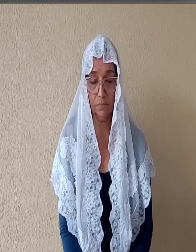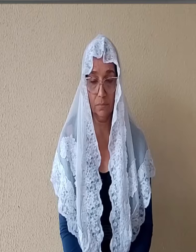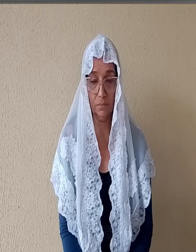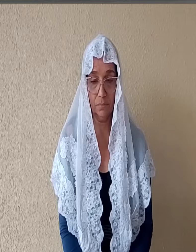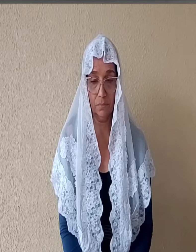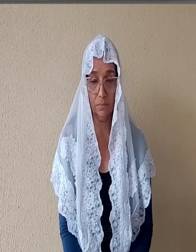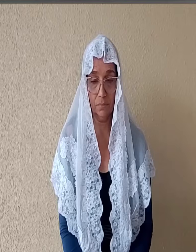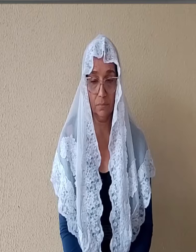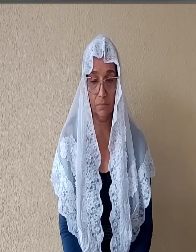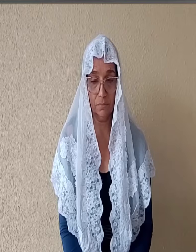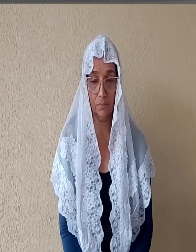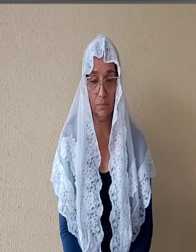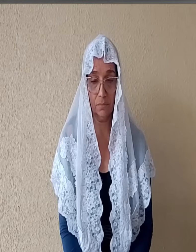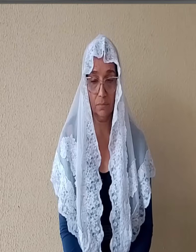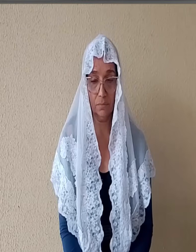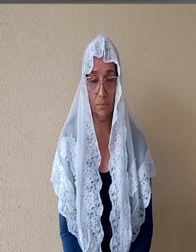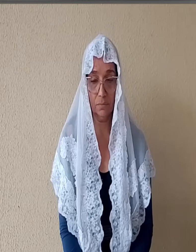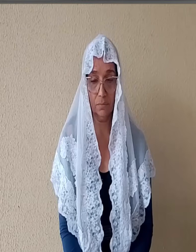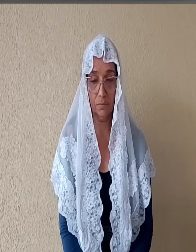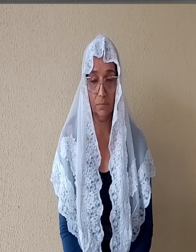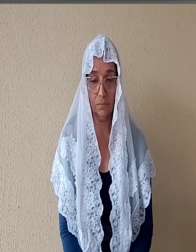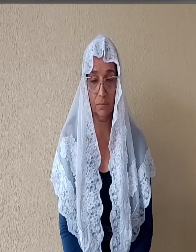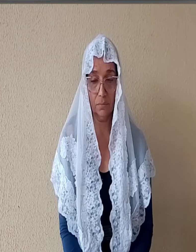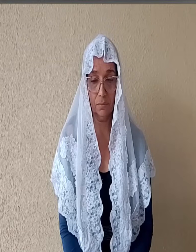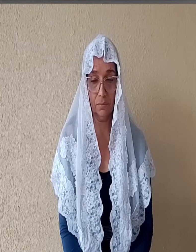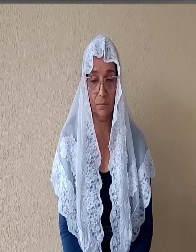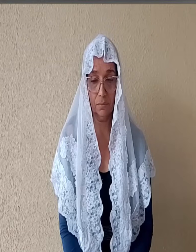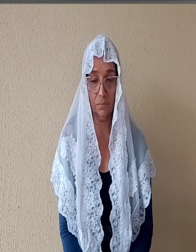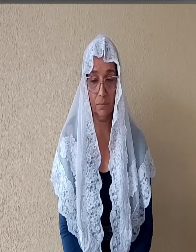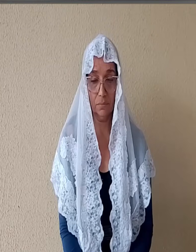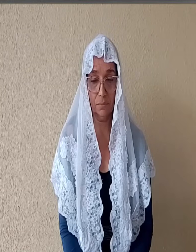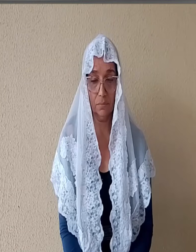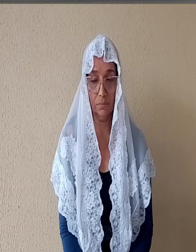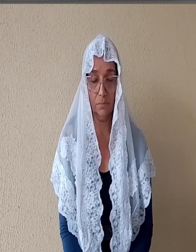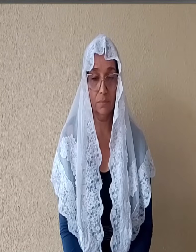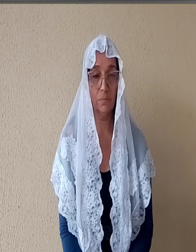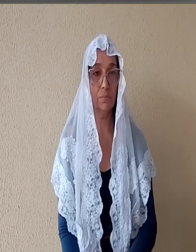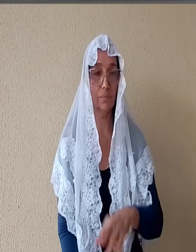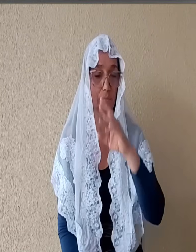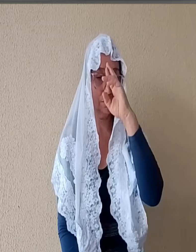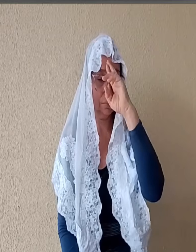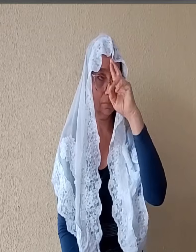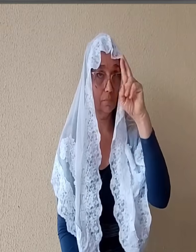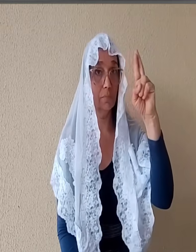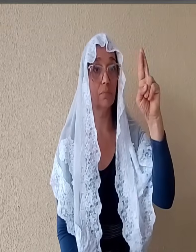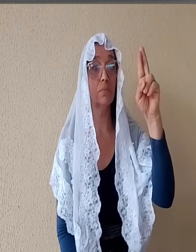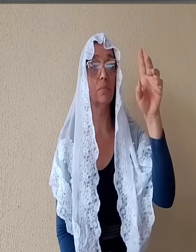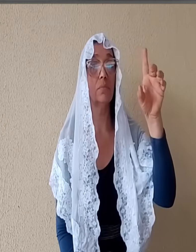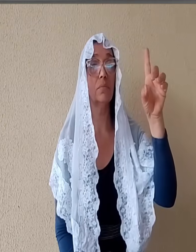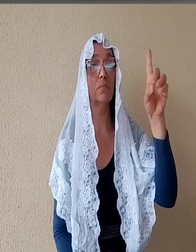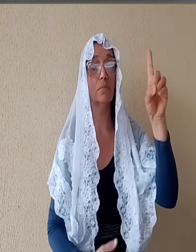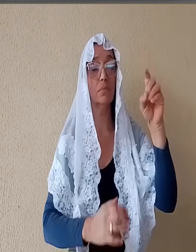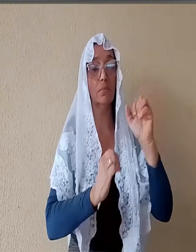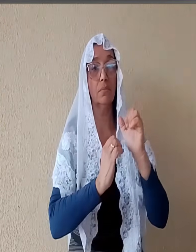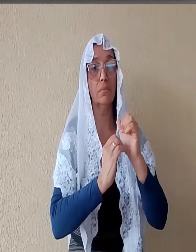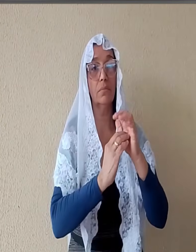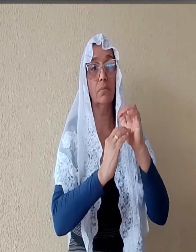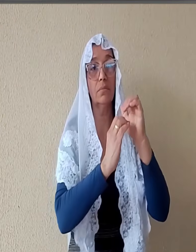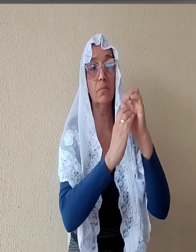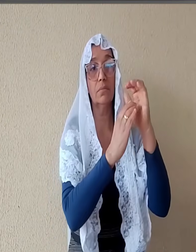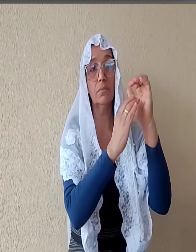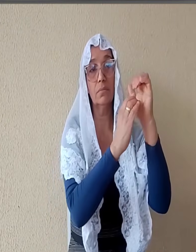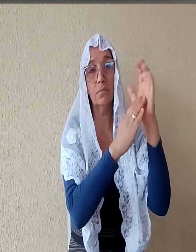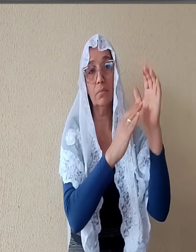Deus. O Senhor Deus seja louvado. Amém. Glória a